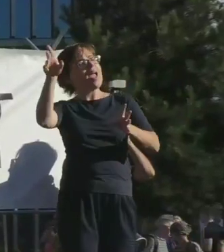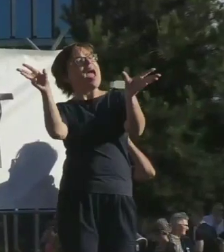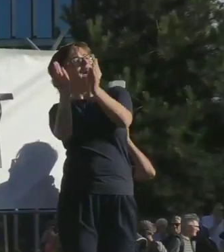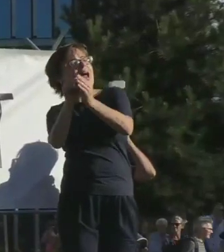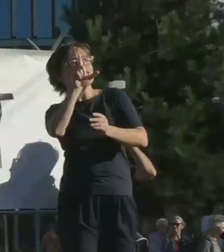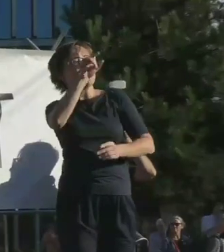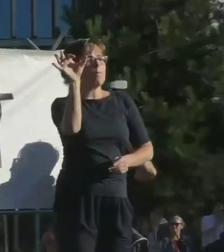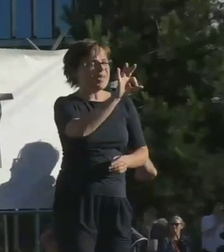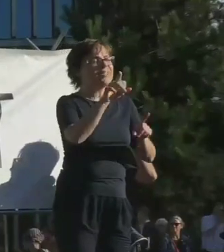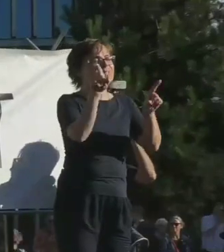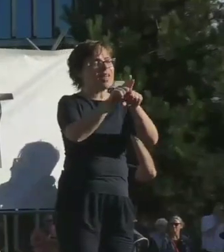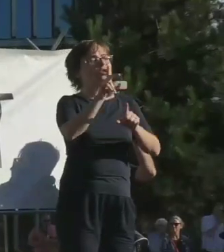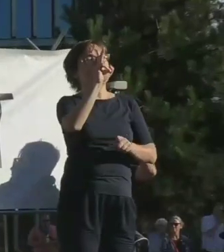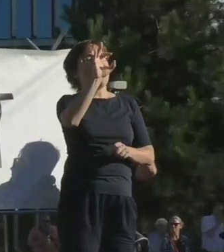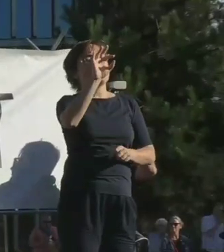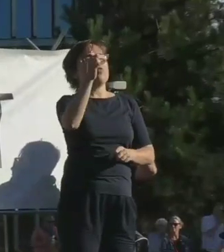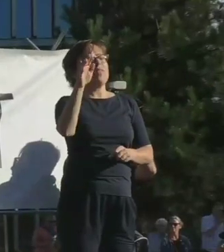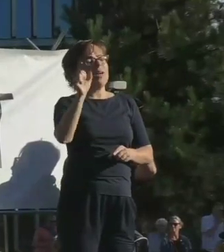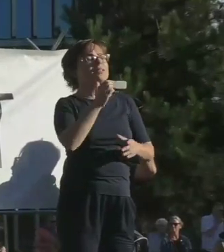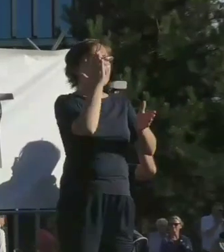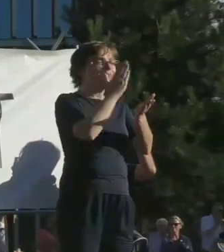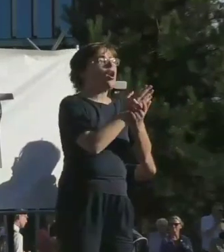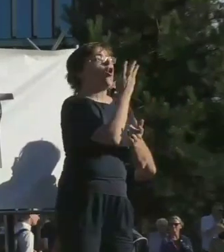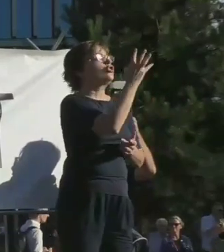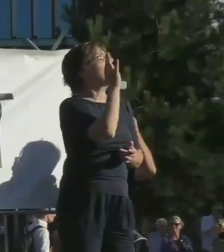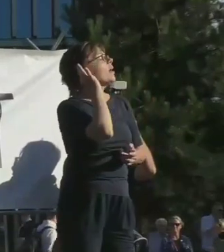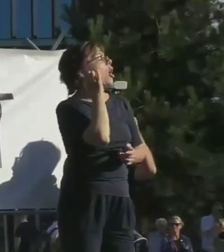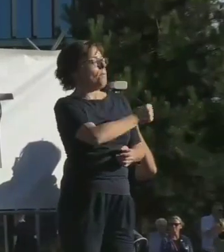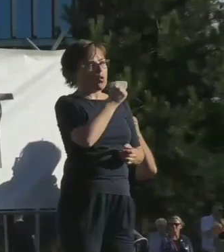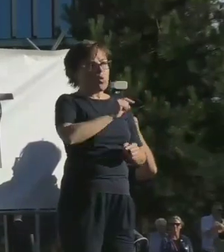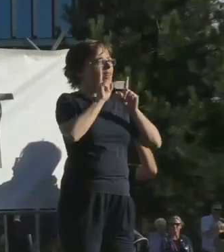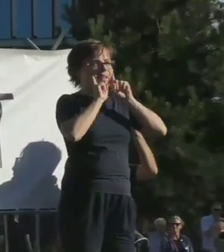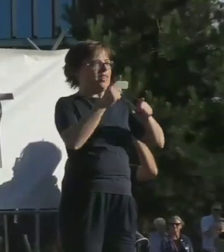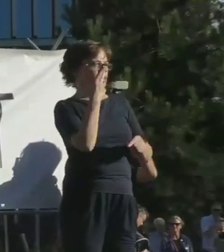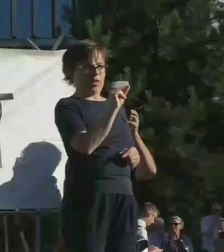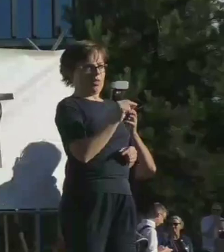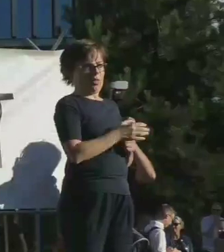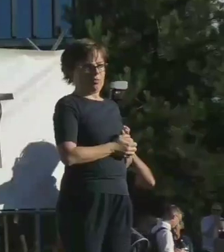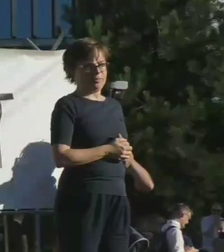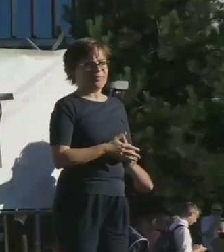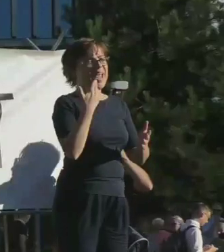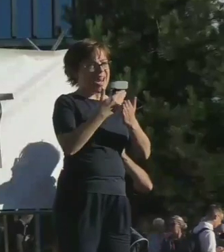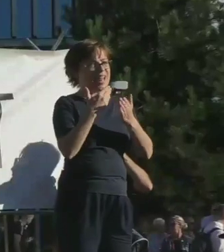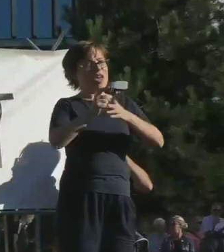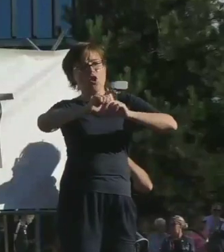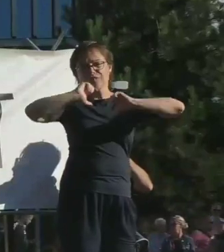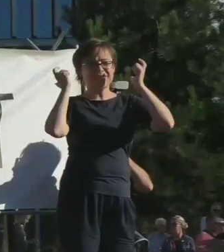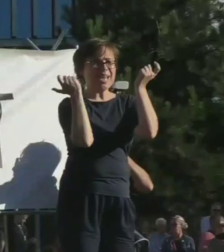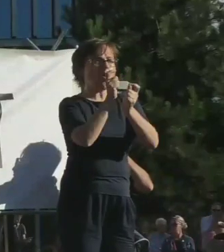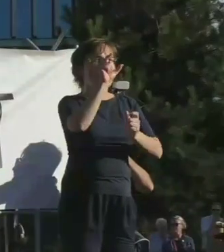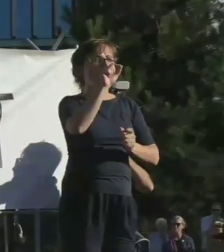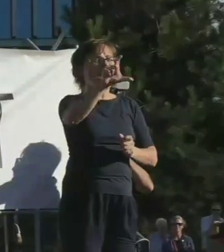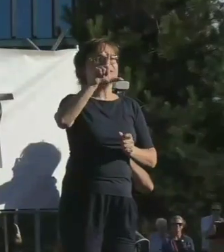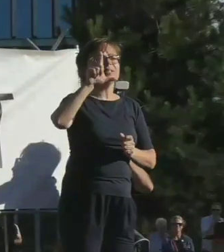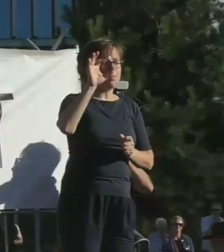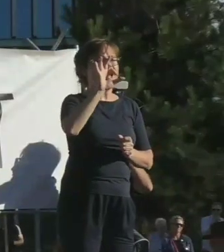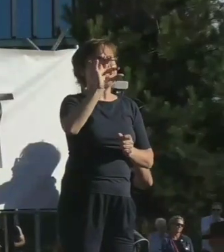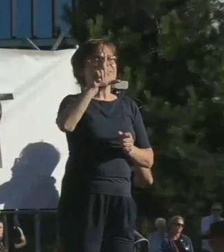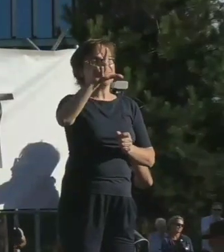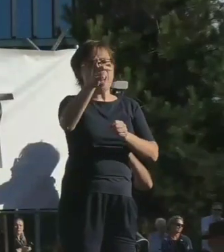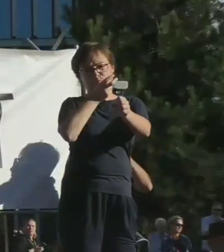Konfederacją. Oprócz 4 posłanek. Faktycznie. Także cały PSL do